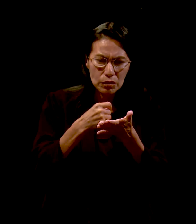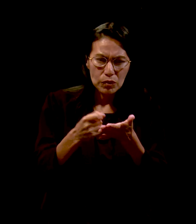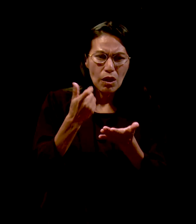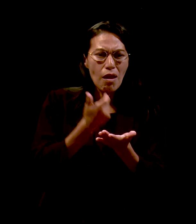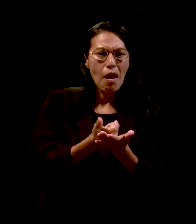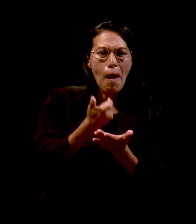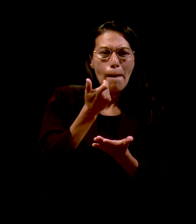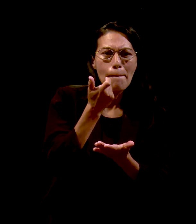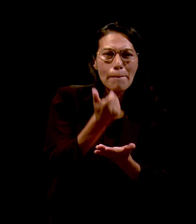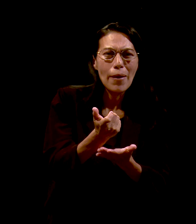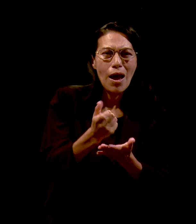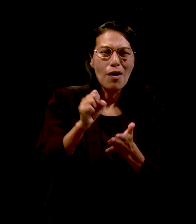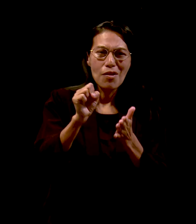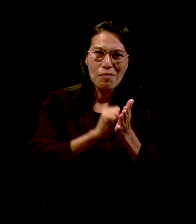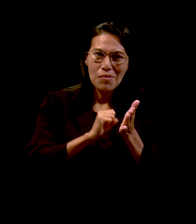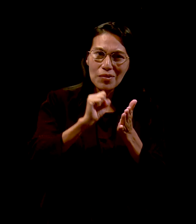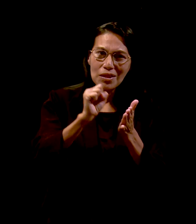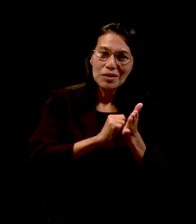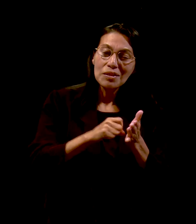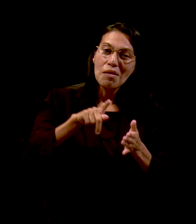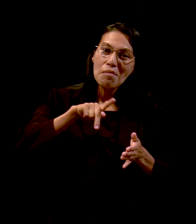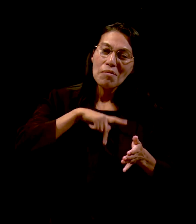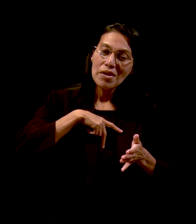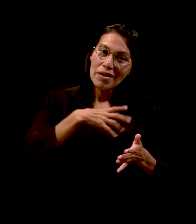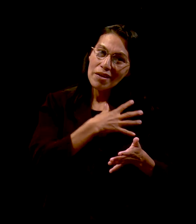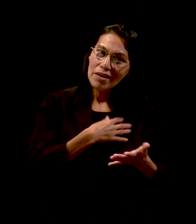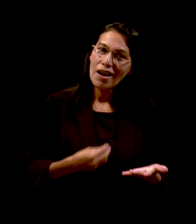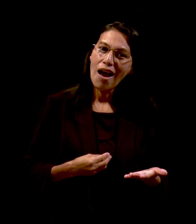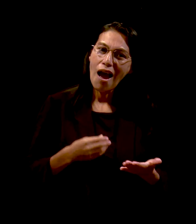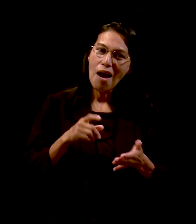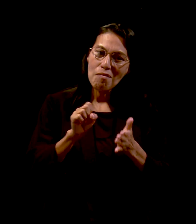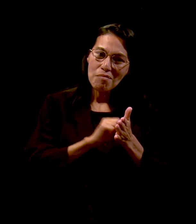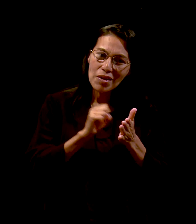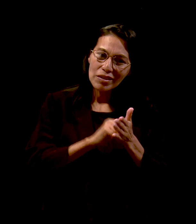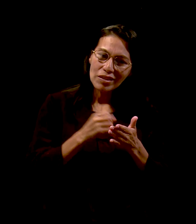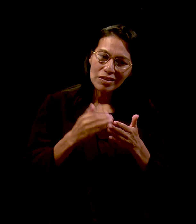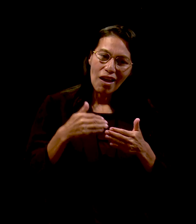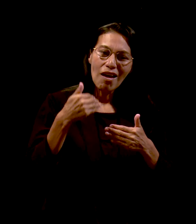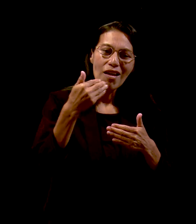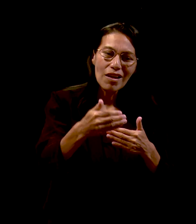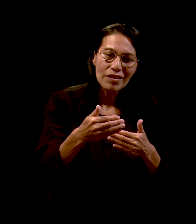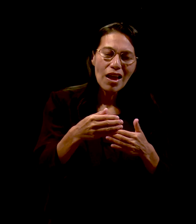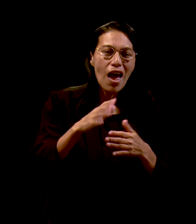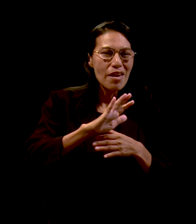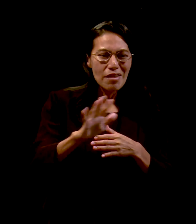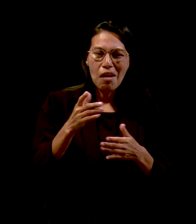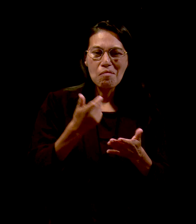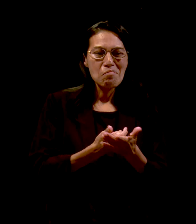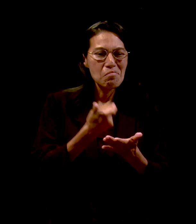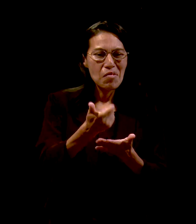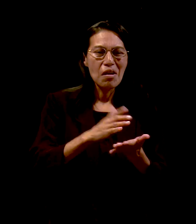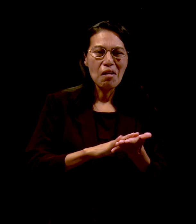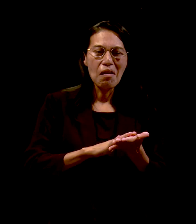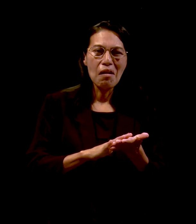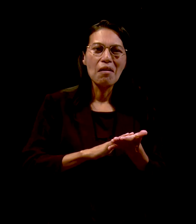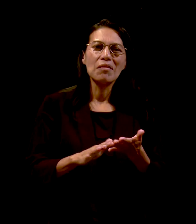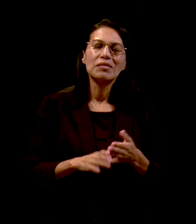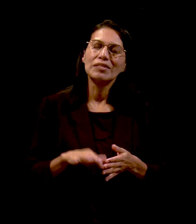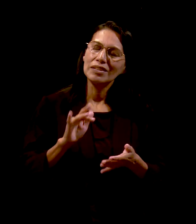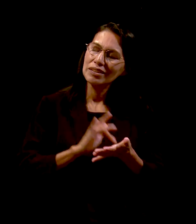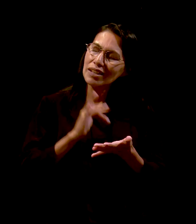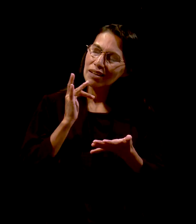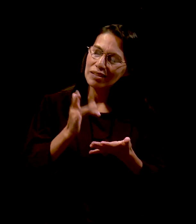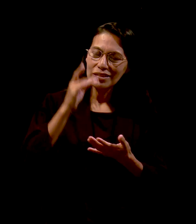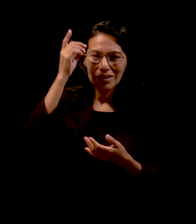y pago adelantado de algunas mensualidades de la colegiatura de mi hija con la promesa de que mientras dios preste